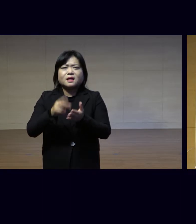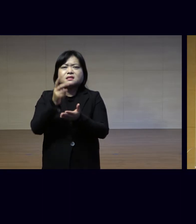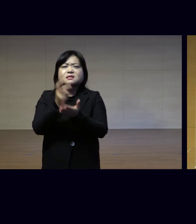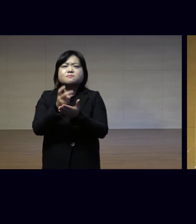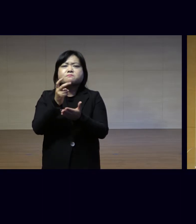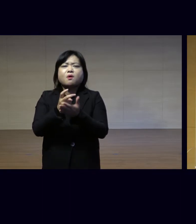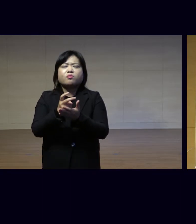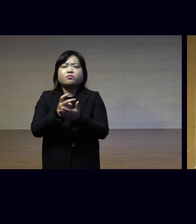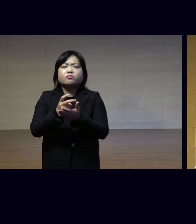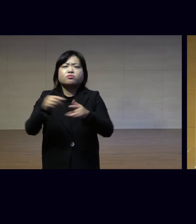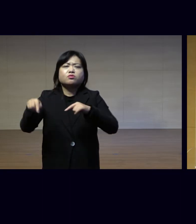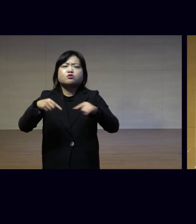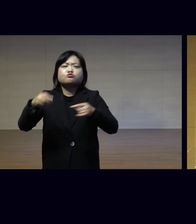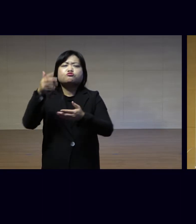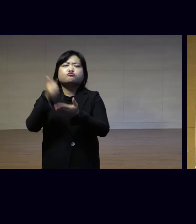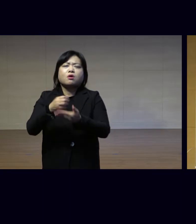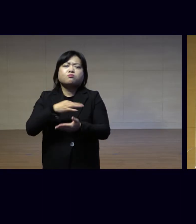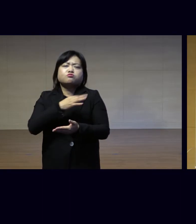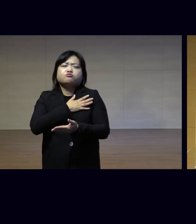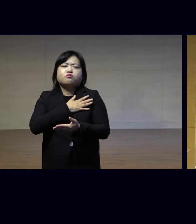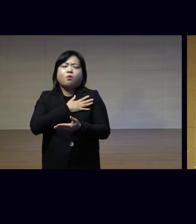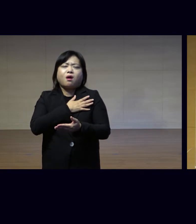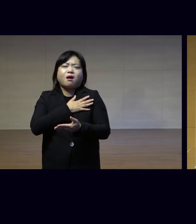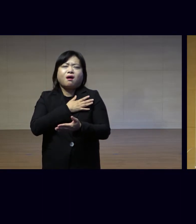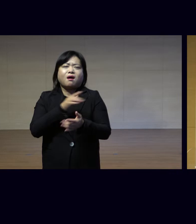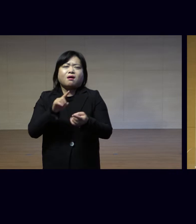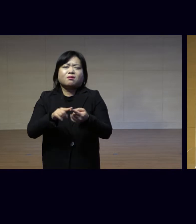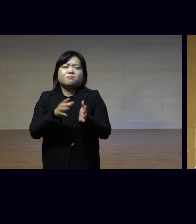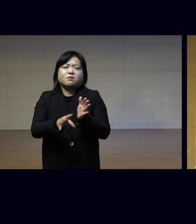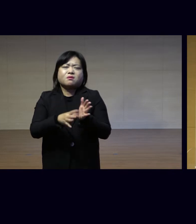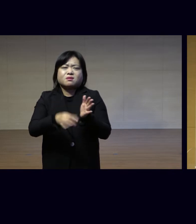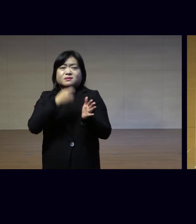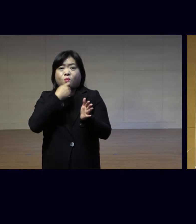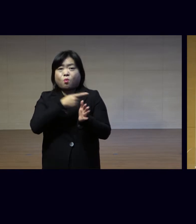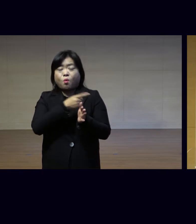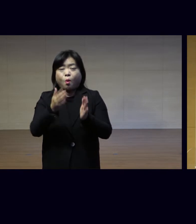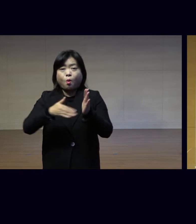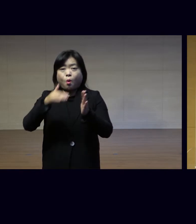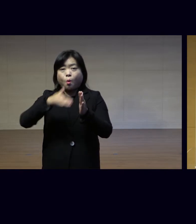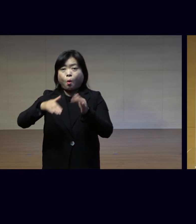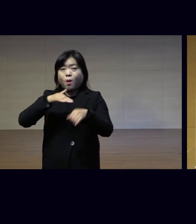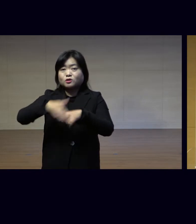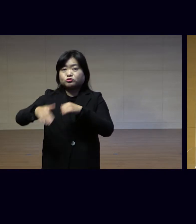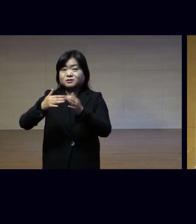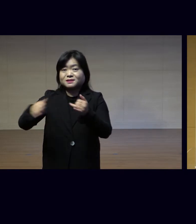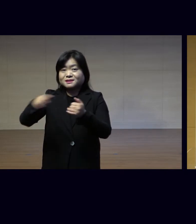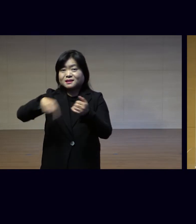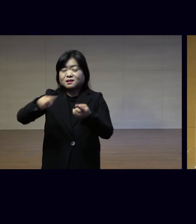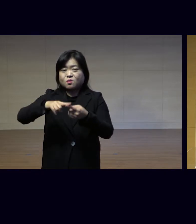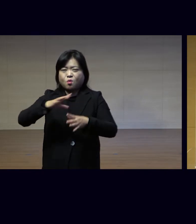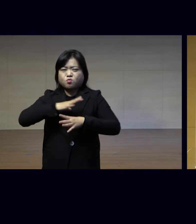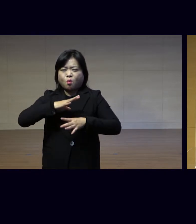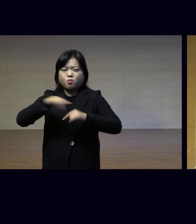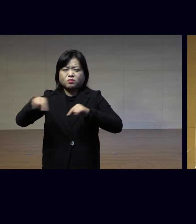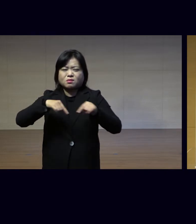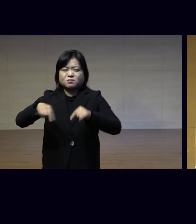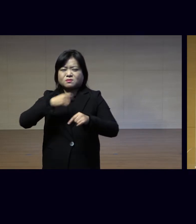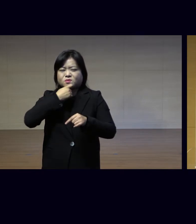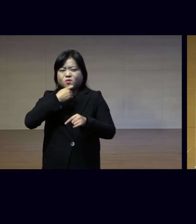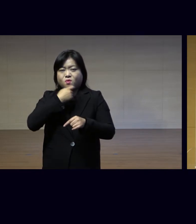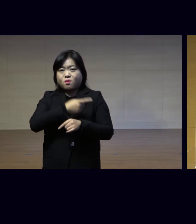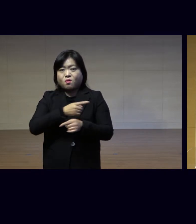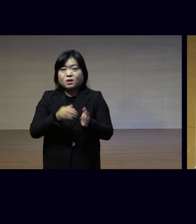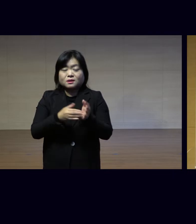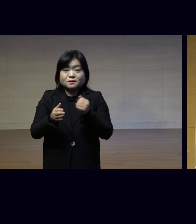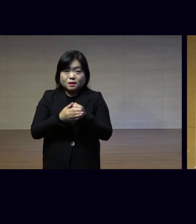입헌군주의자의 부르주아들의 횡포가 너무 싫었고 또 지나친 공화주의자들의 뭐 어떤 그런 공포정치 이것도 싫고 뭐 이렇게 하다가